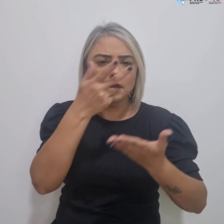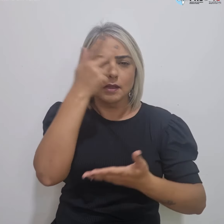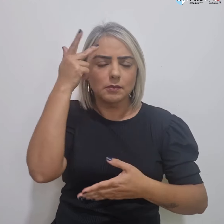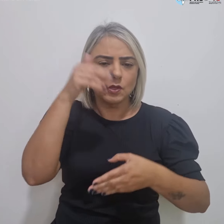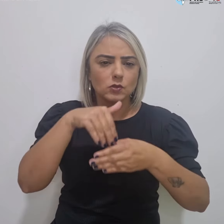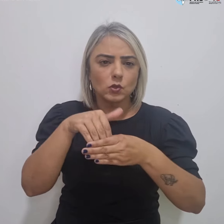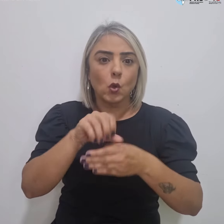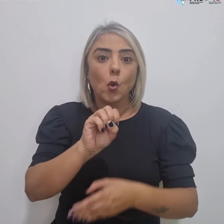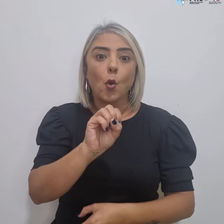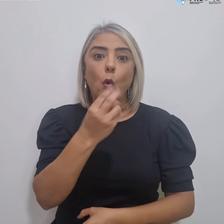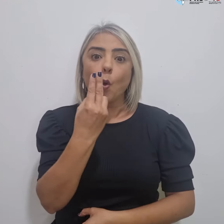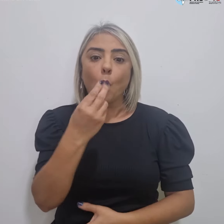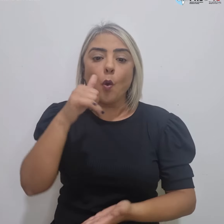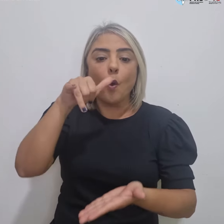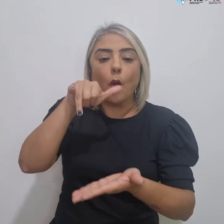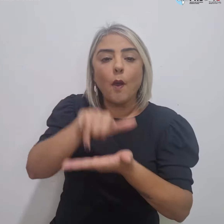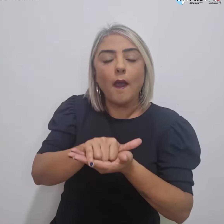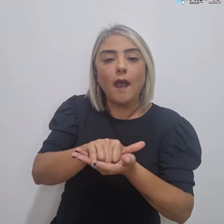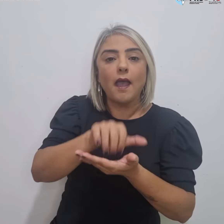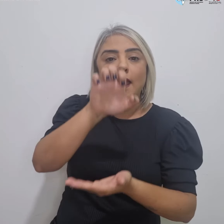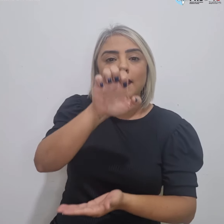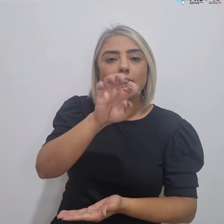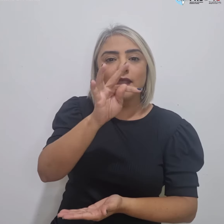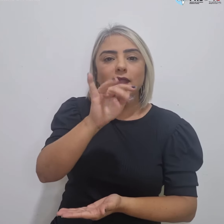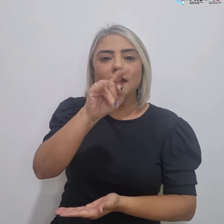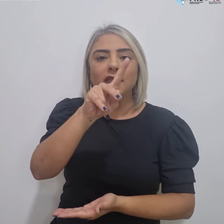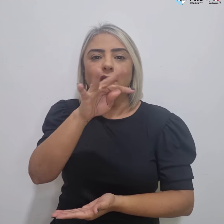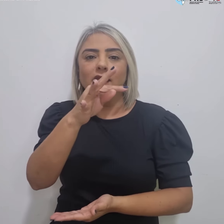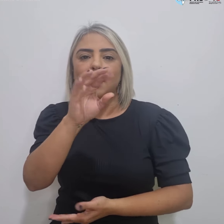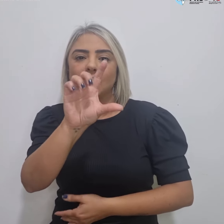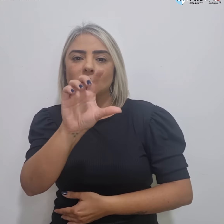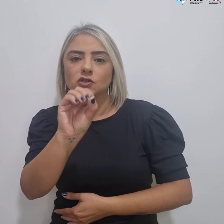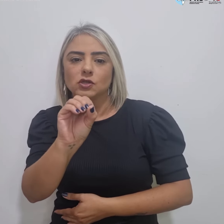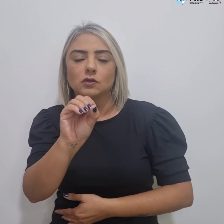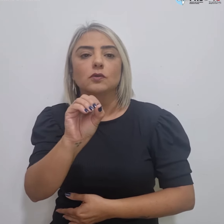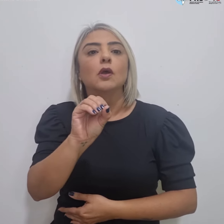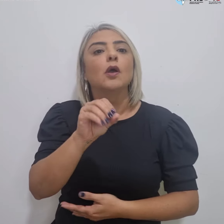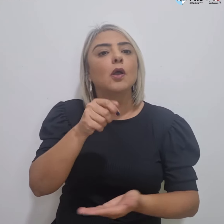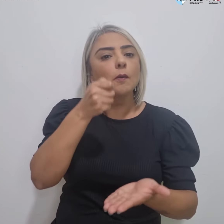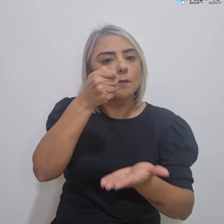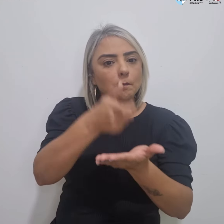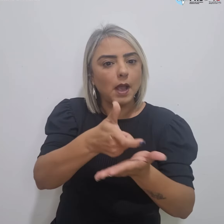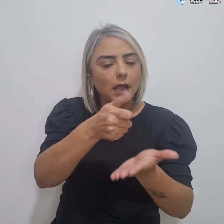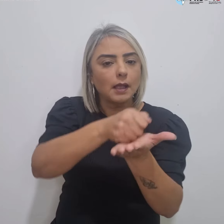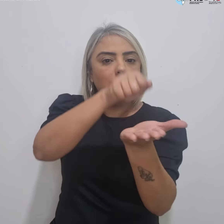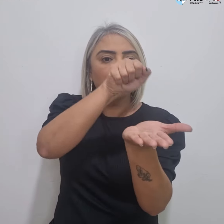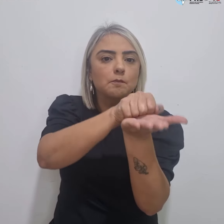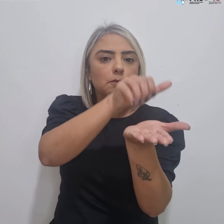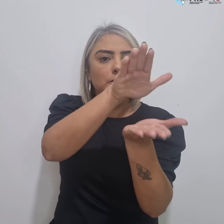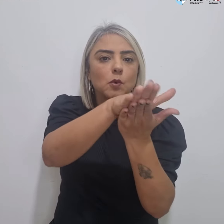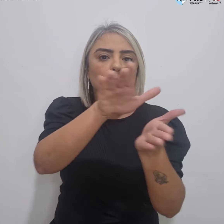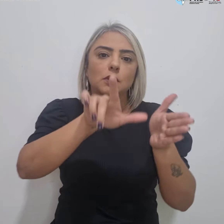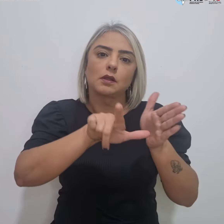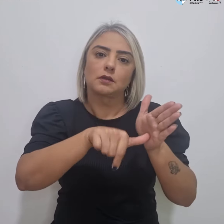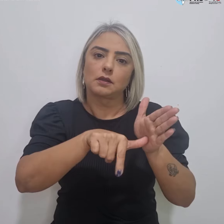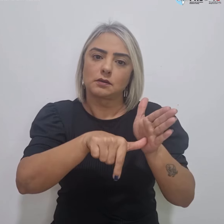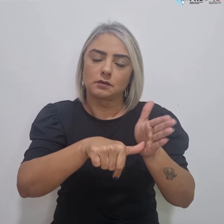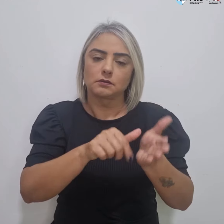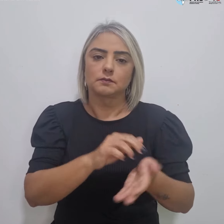aplicativo e título, inclusive o pagamento de multas atrasadas. Ao